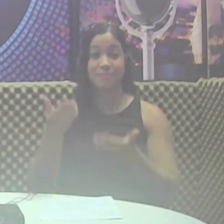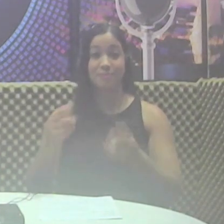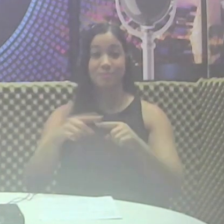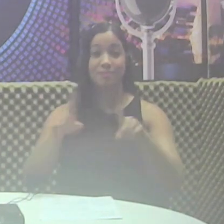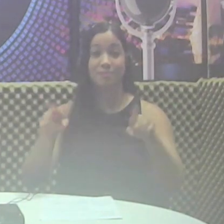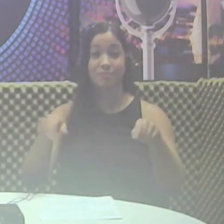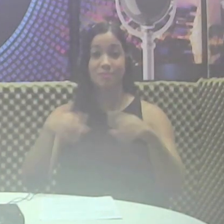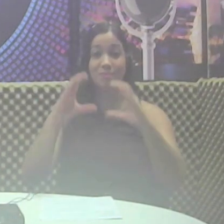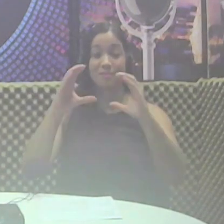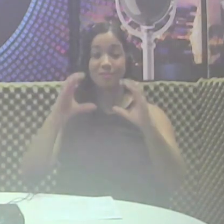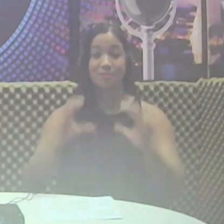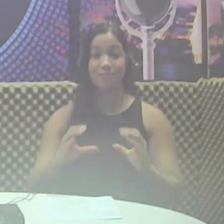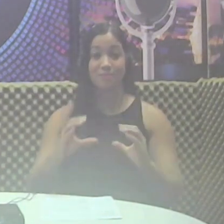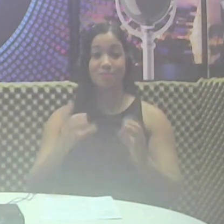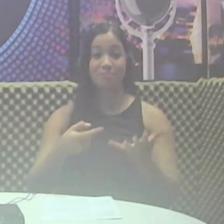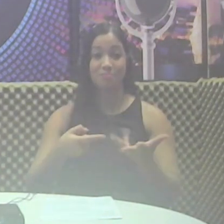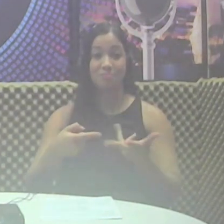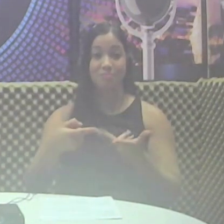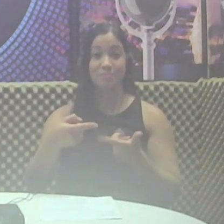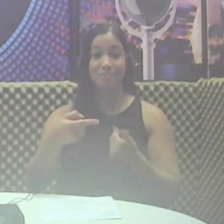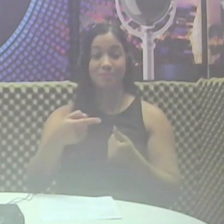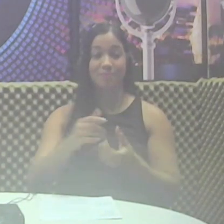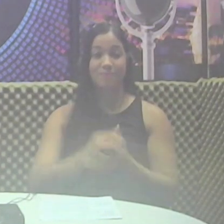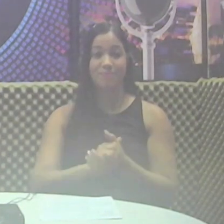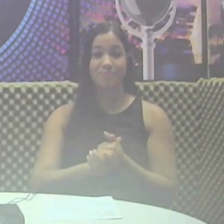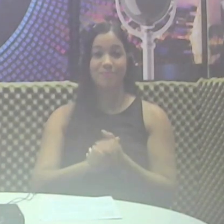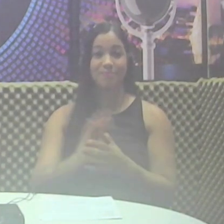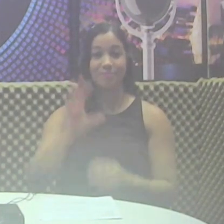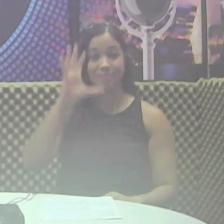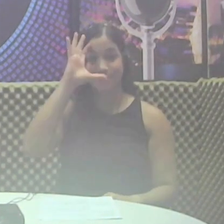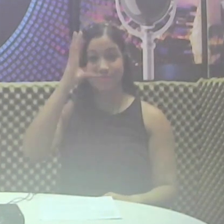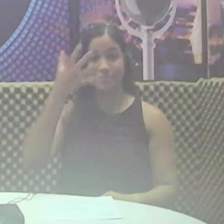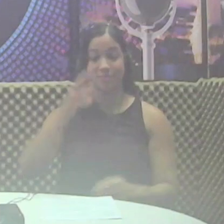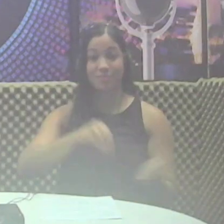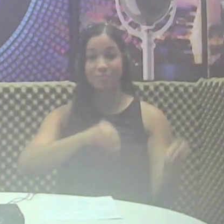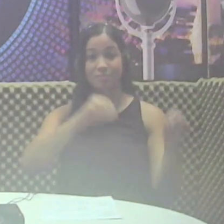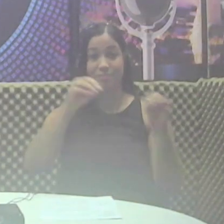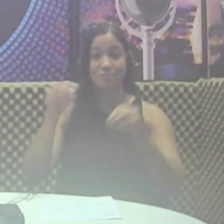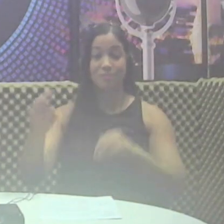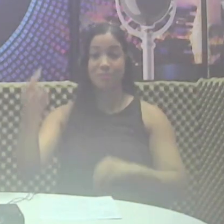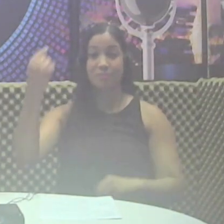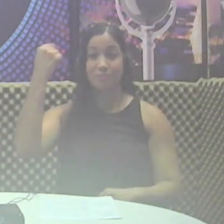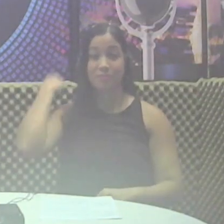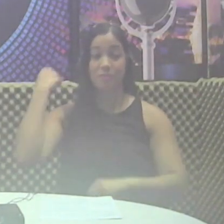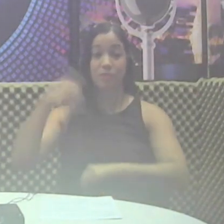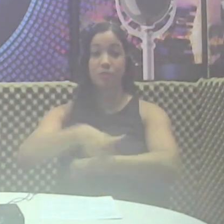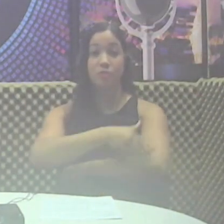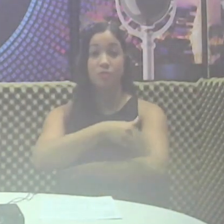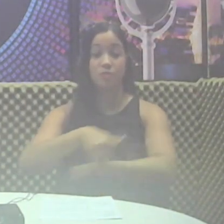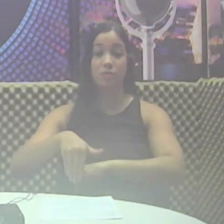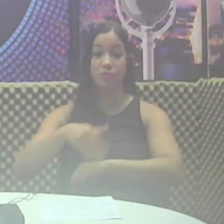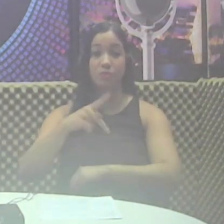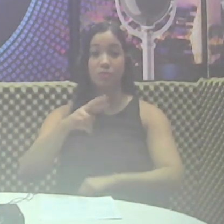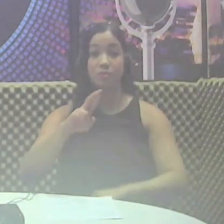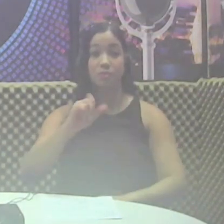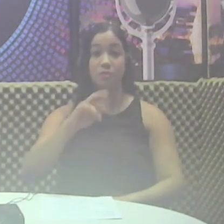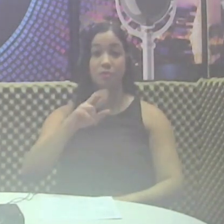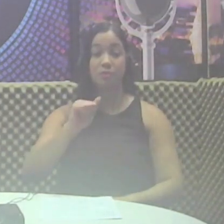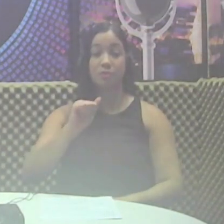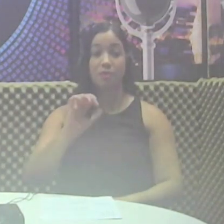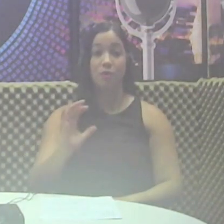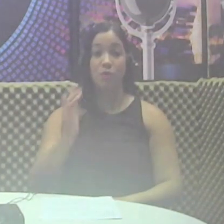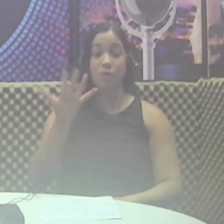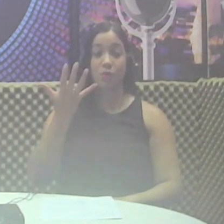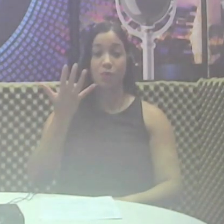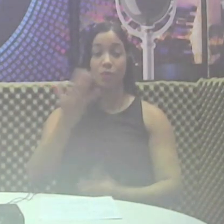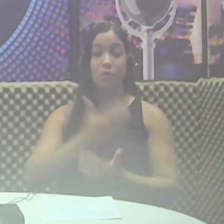de coordenação, entre outros. A decisão pela mudança de sede, que antes estava na Rua dos Pereiras, ocorreu no início do